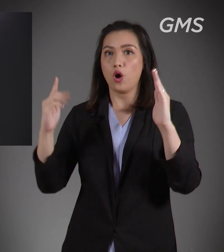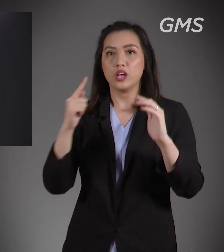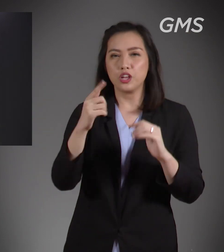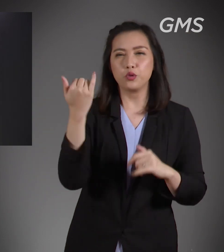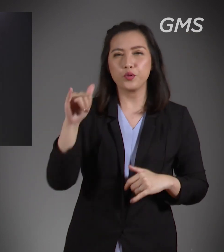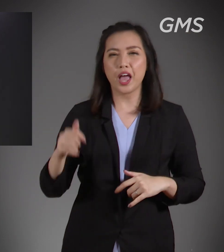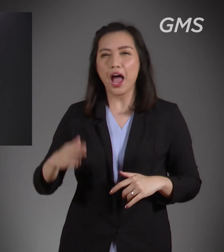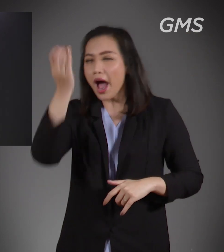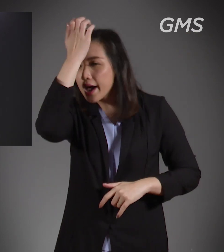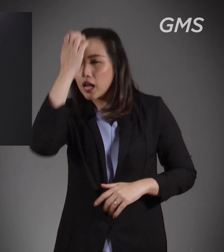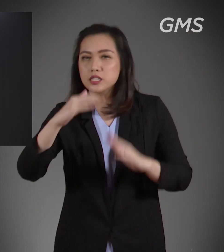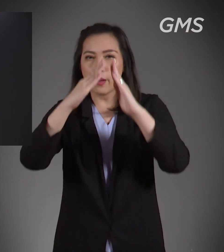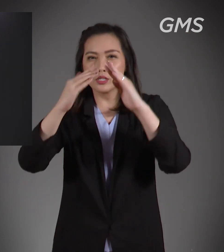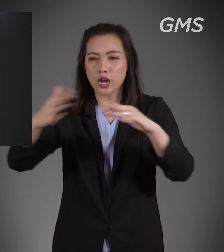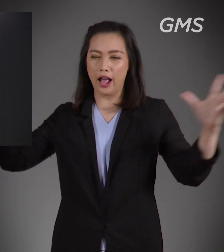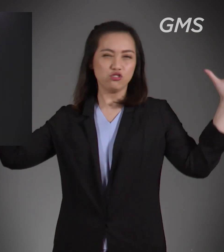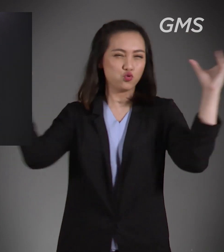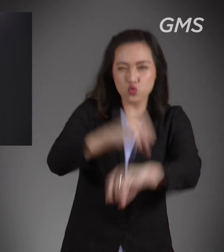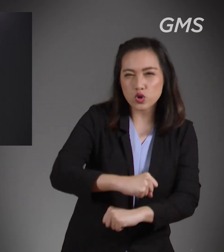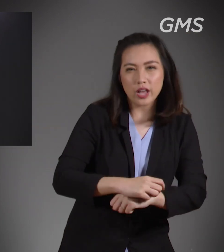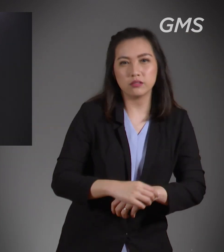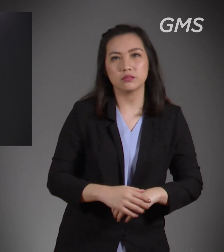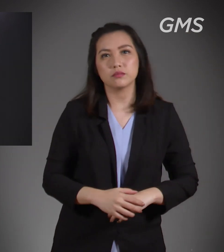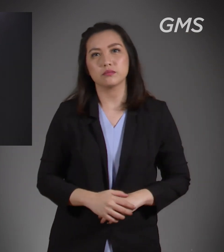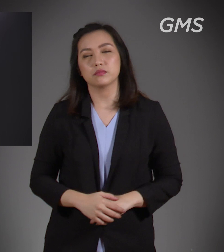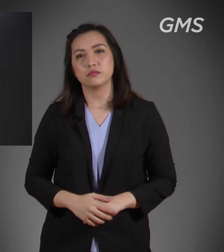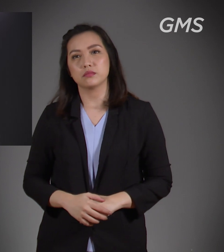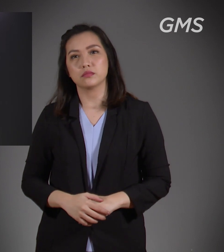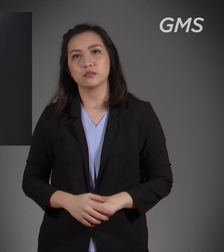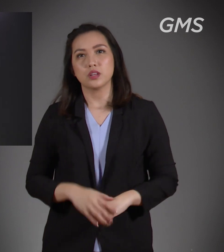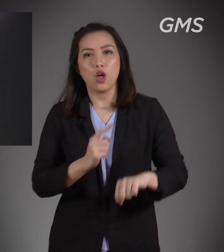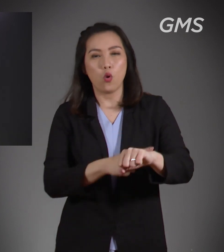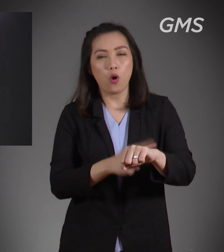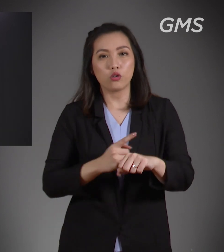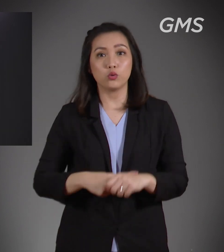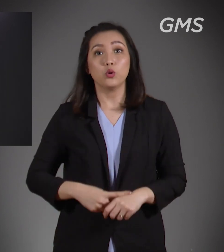setia sama Tuhan. Tapi ketika kita meninggalkan Tuhan, yang diserang pertama oleh setan adalah kekuatan.